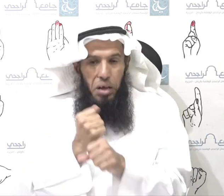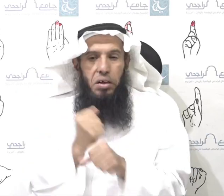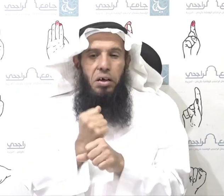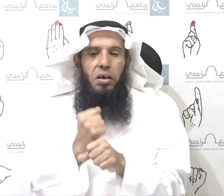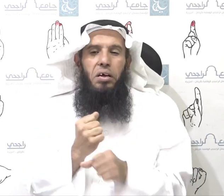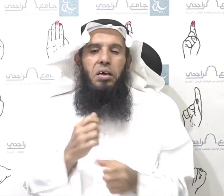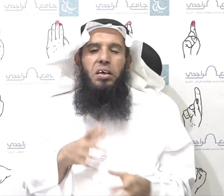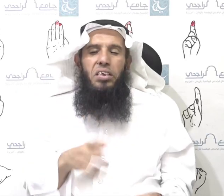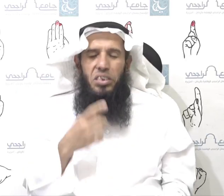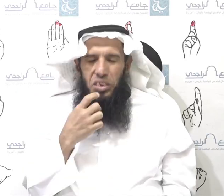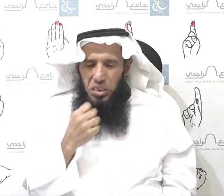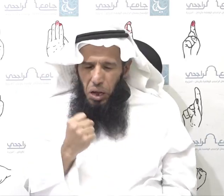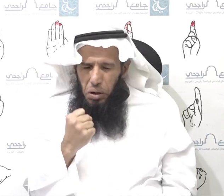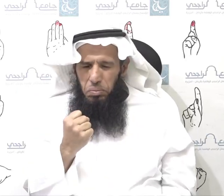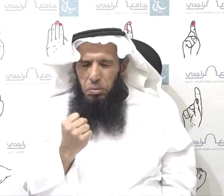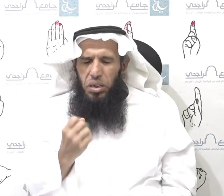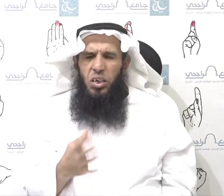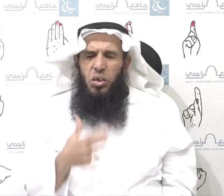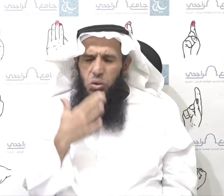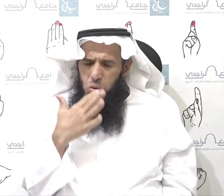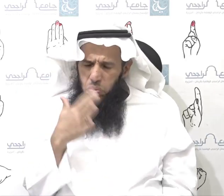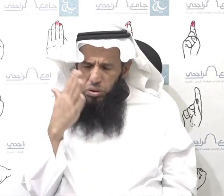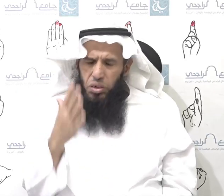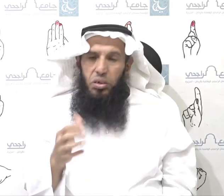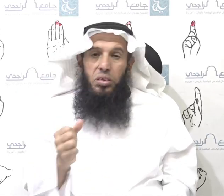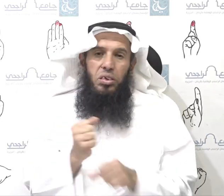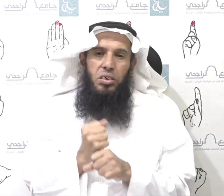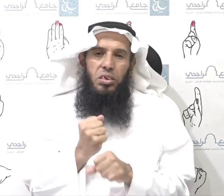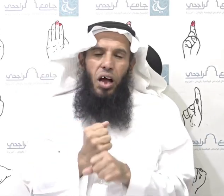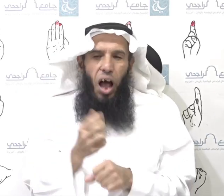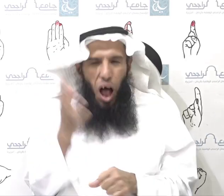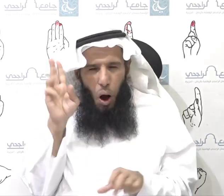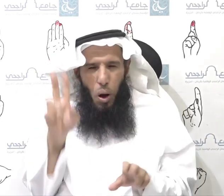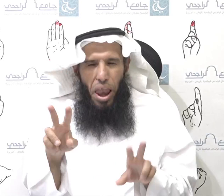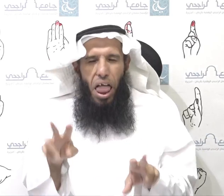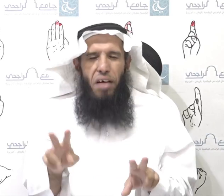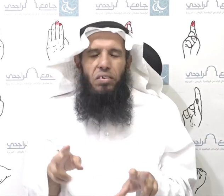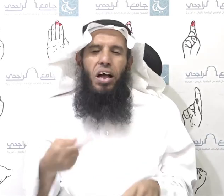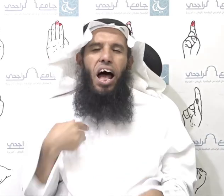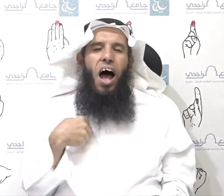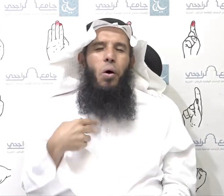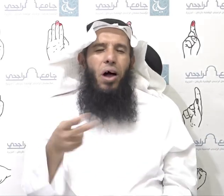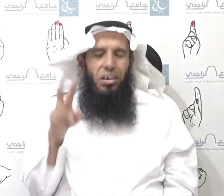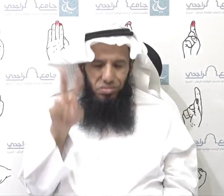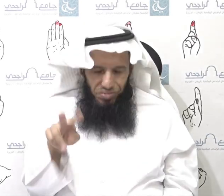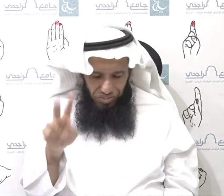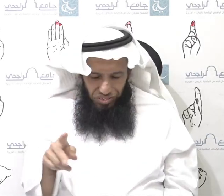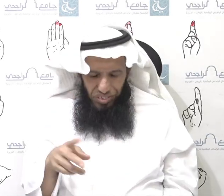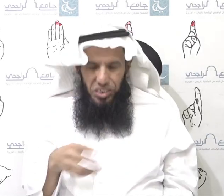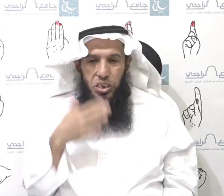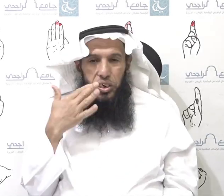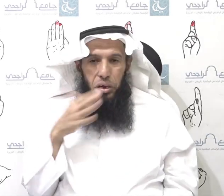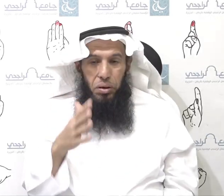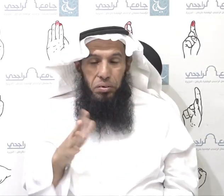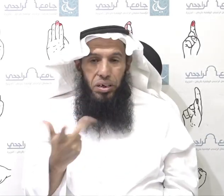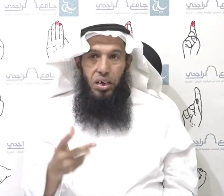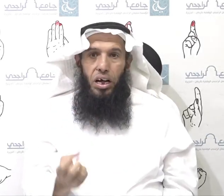عجزه. نعم، ما كان يعمله عند عجزه. وعجبا لأمر المؤمن،